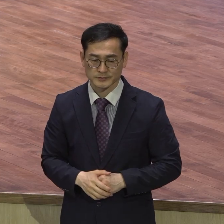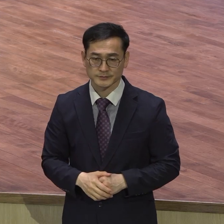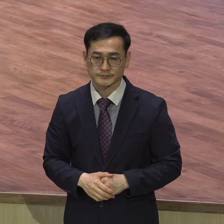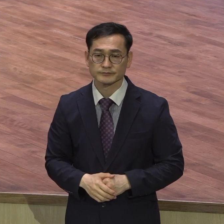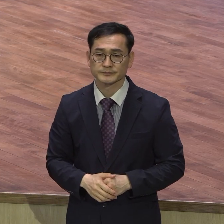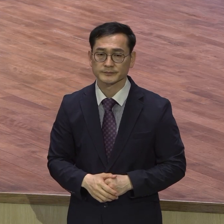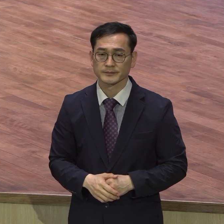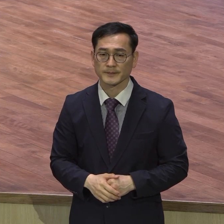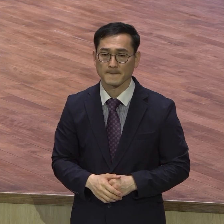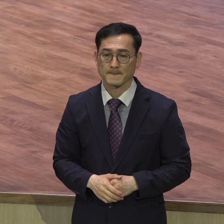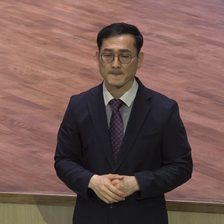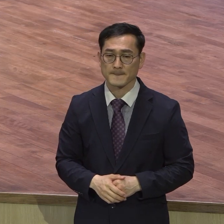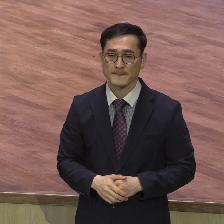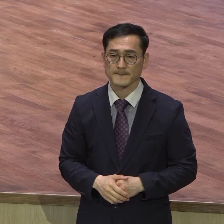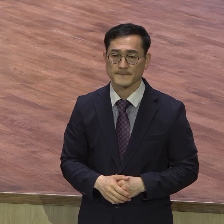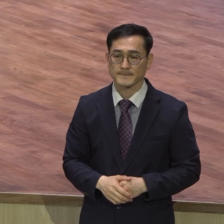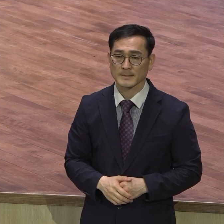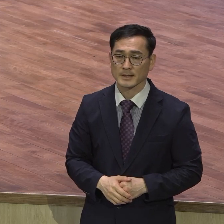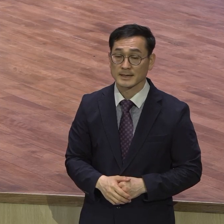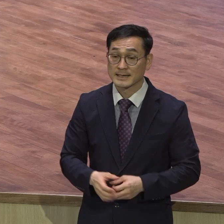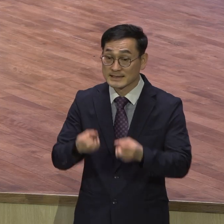뉴노멀 그렸습니다.